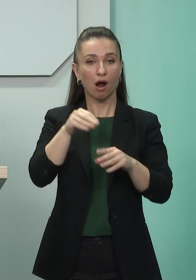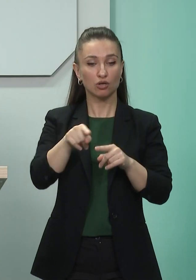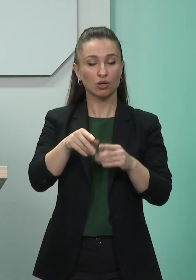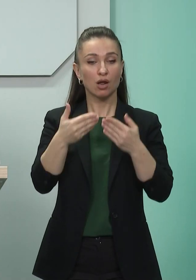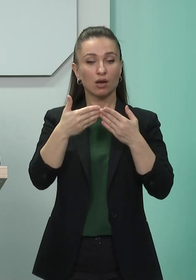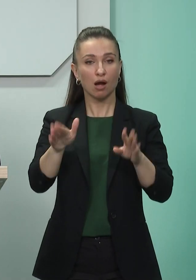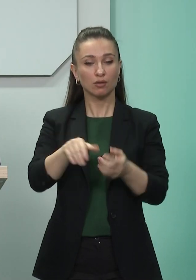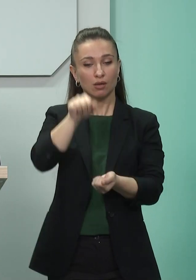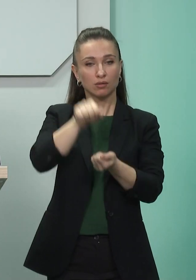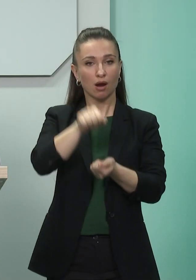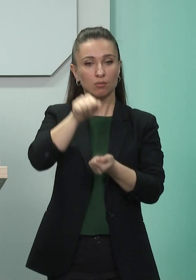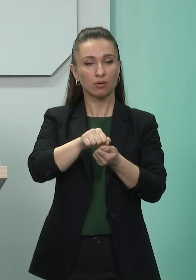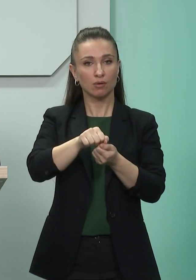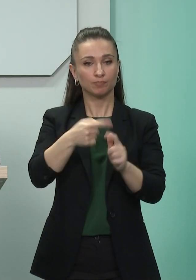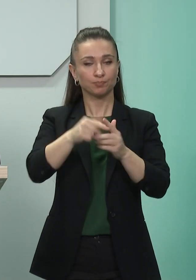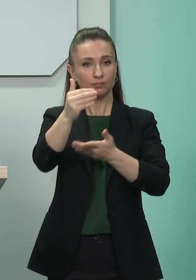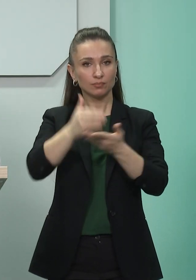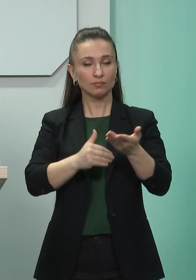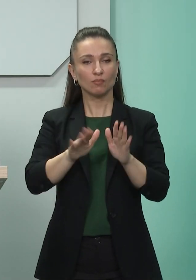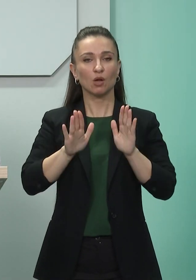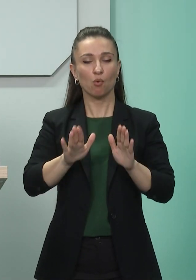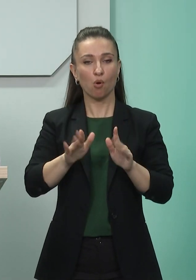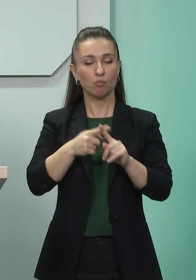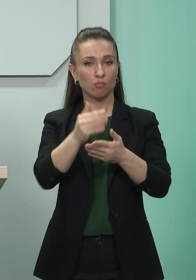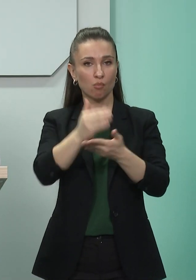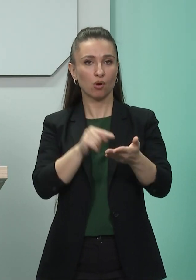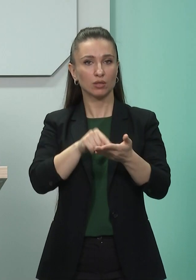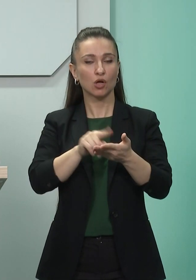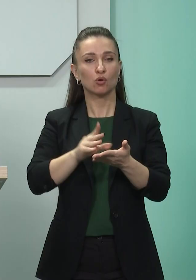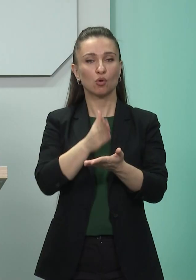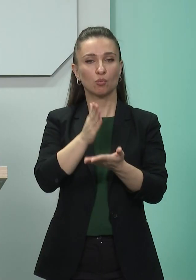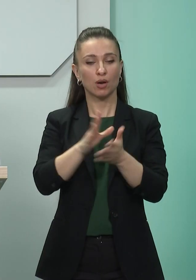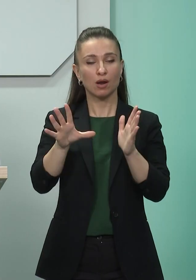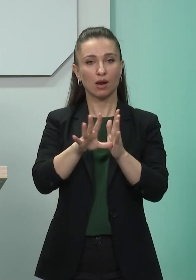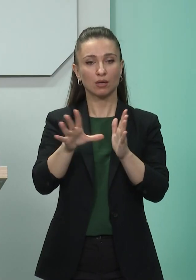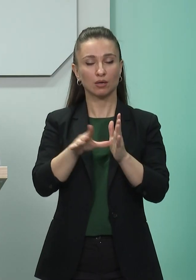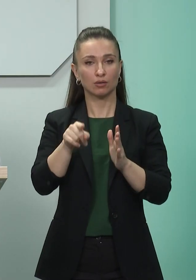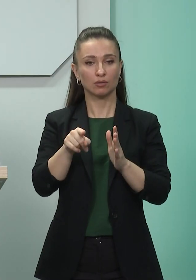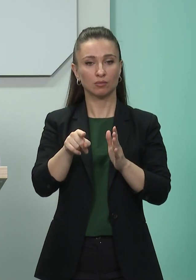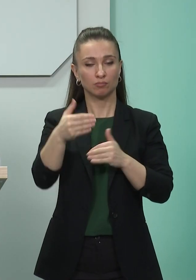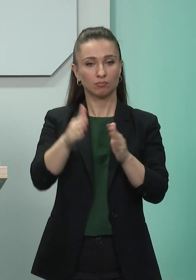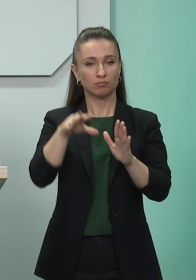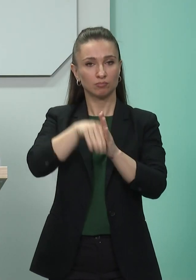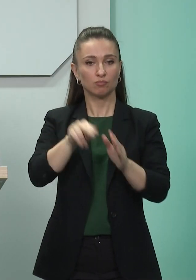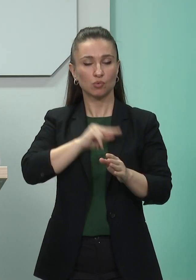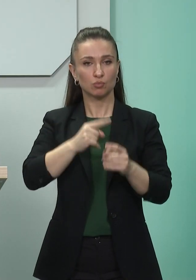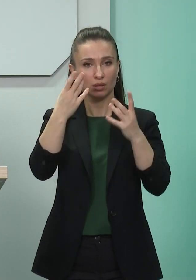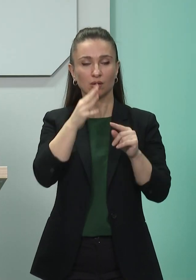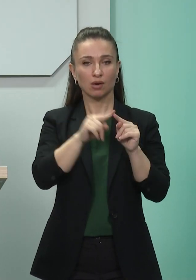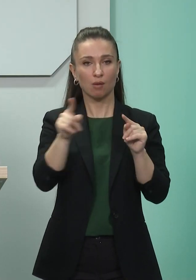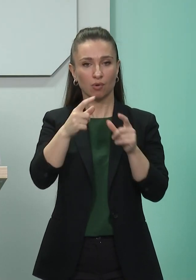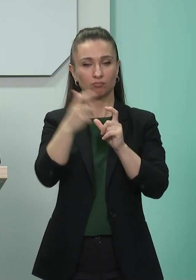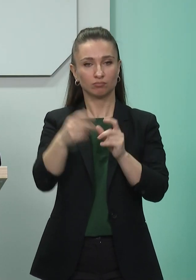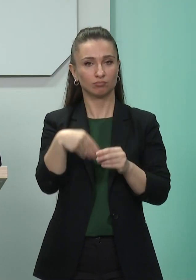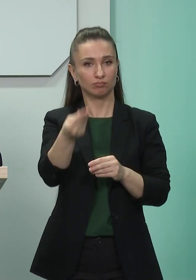კენჭისყრის გახსნისას დაბეჭდილი ამომრჩეველთა სია, მხოლოდ ის მონაცემები, რომელსაც ელექტრონული მოწყობილობა ამუშავებს დღის